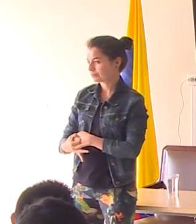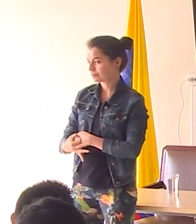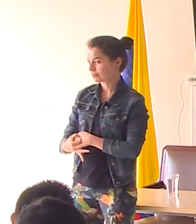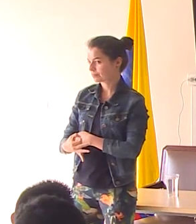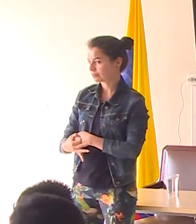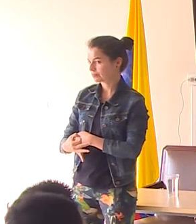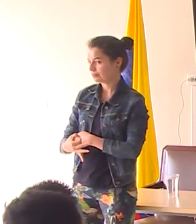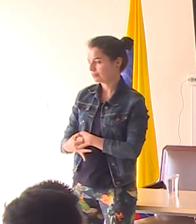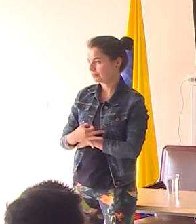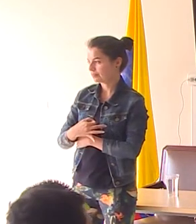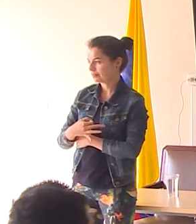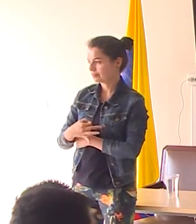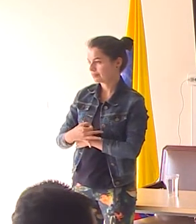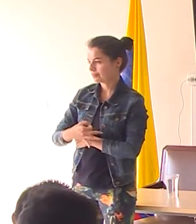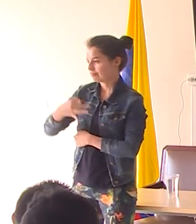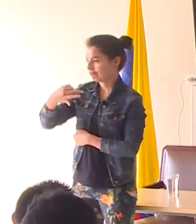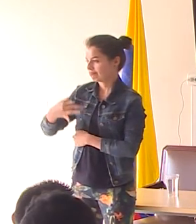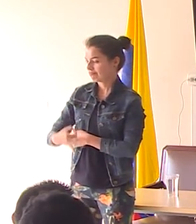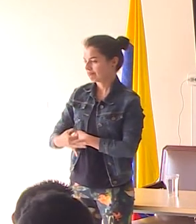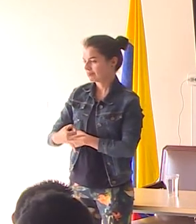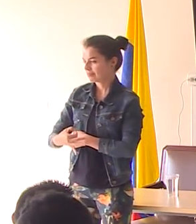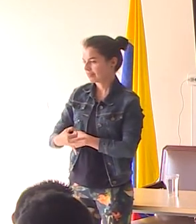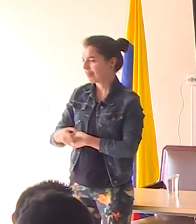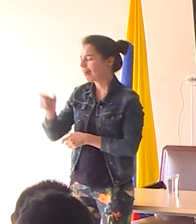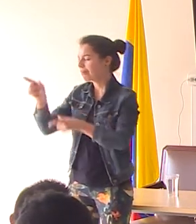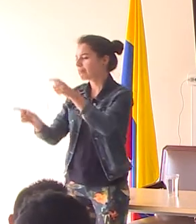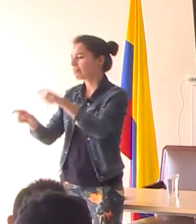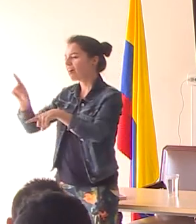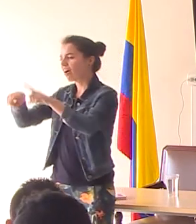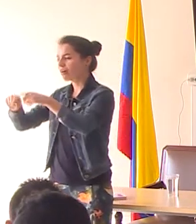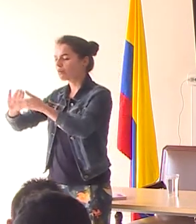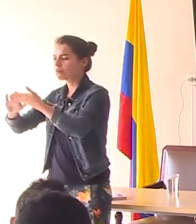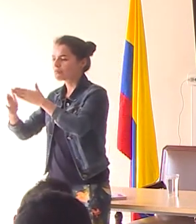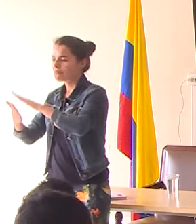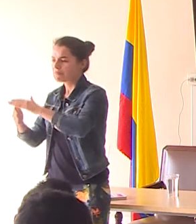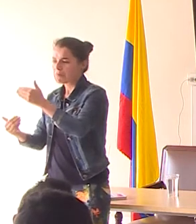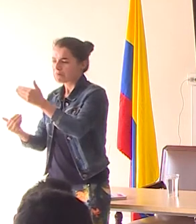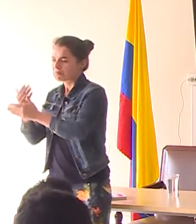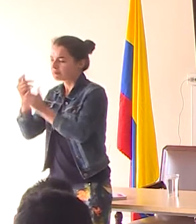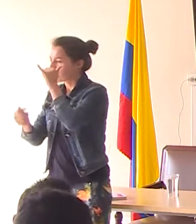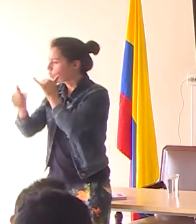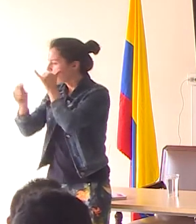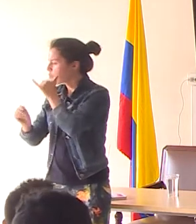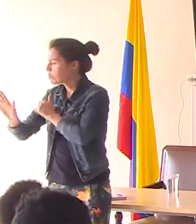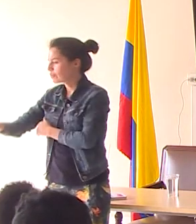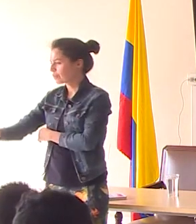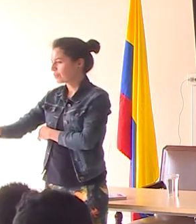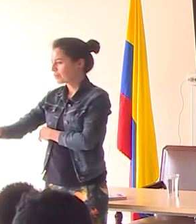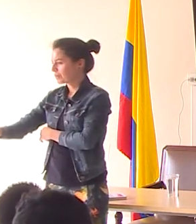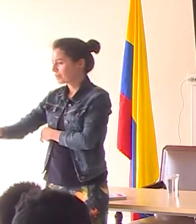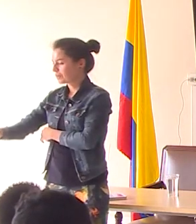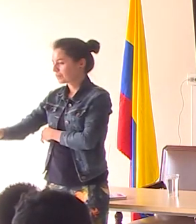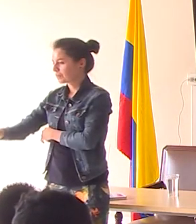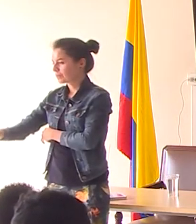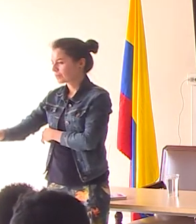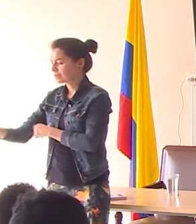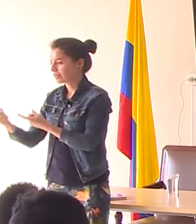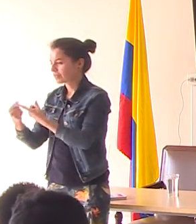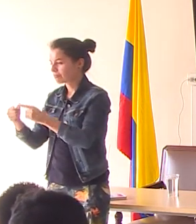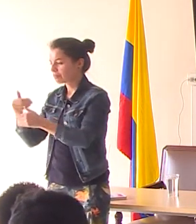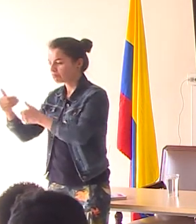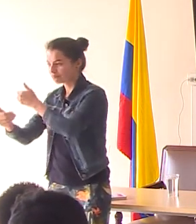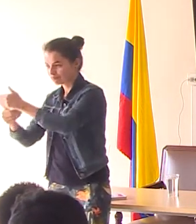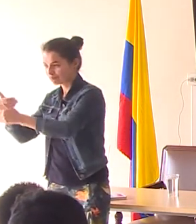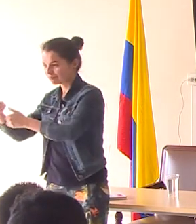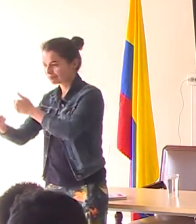la gente creada a sus propias o la gente crea las comunidades crean sus propias economías y resuelven en esos procesos